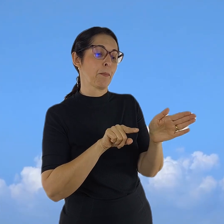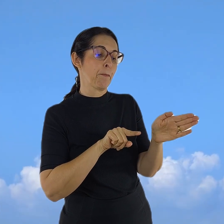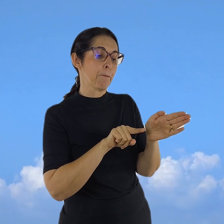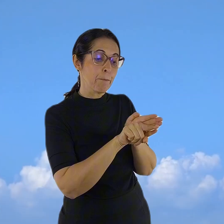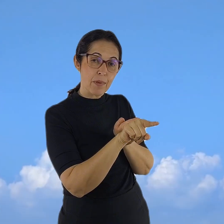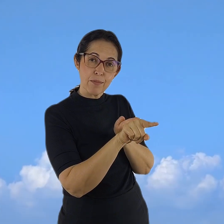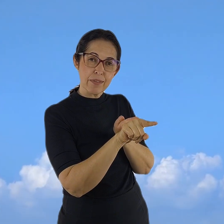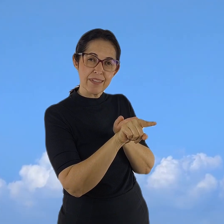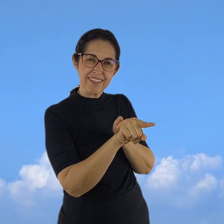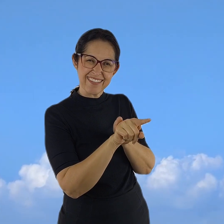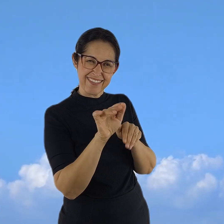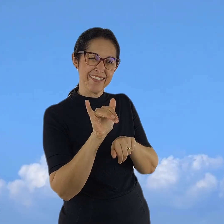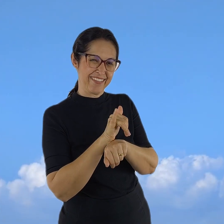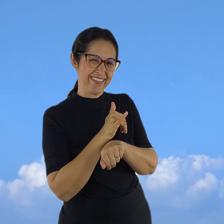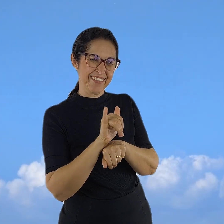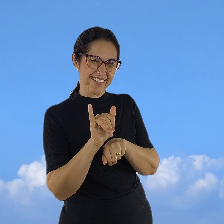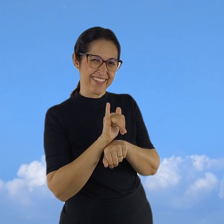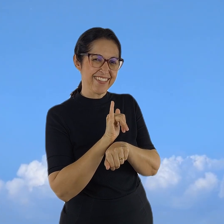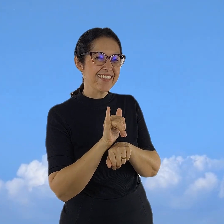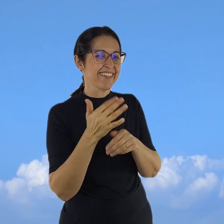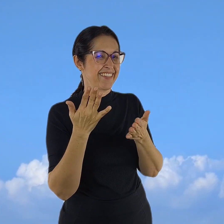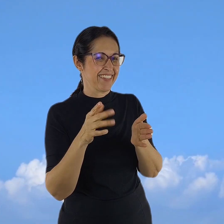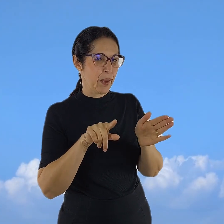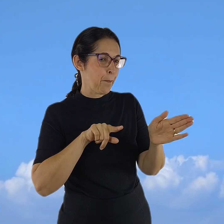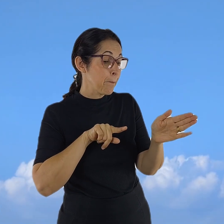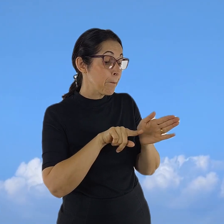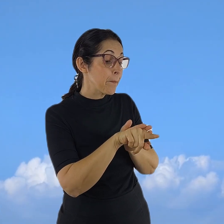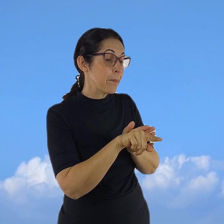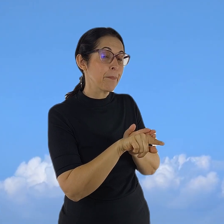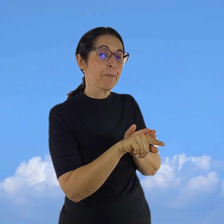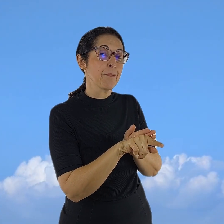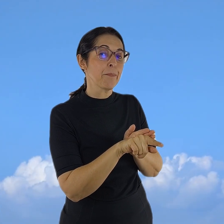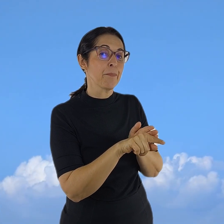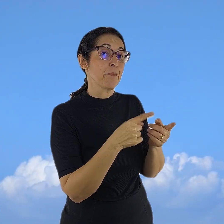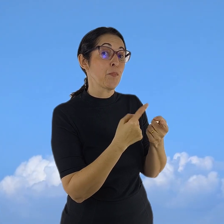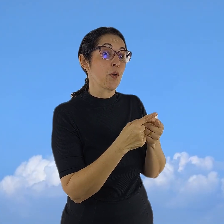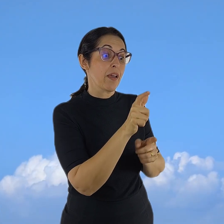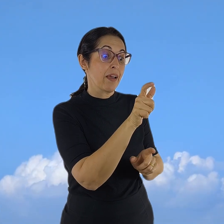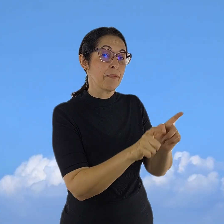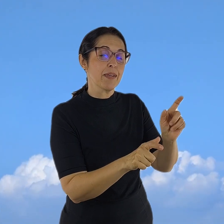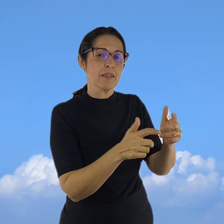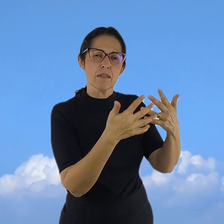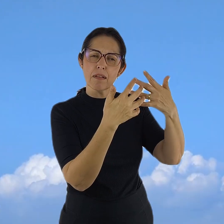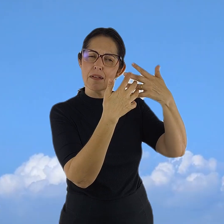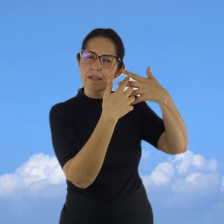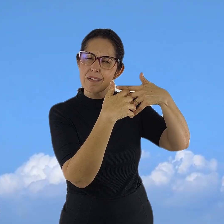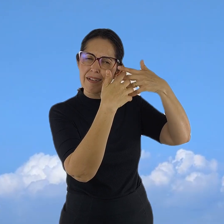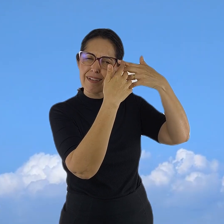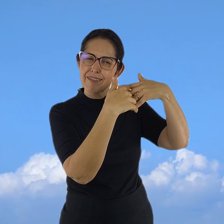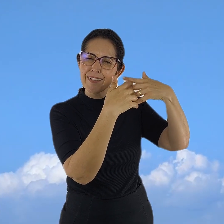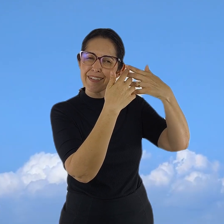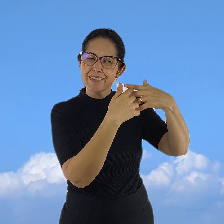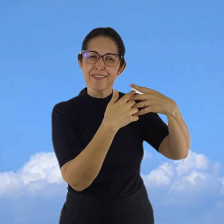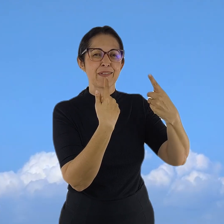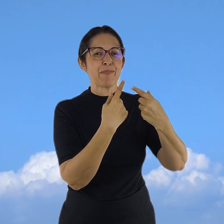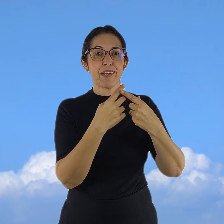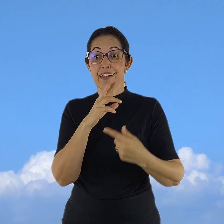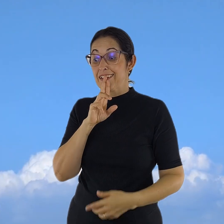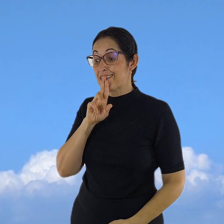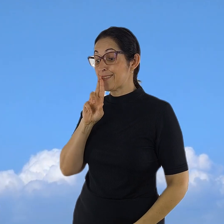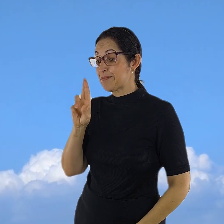um instrumento de ensino, porque numa pergunta ele faz o homem refletir. Quando ele faz o homem